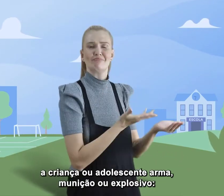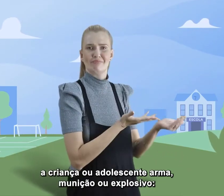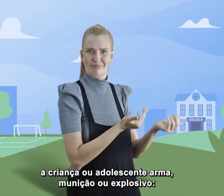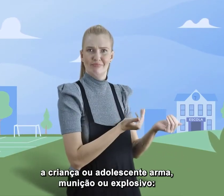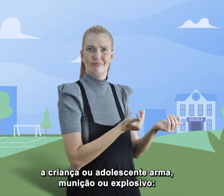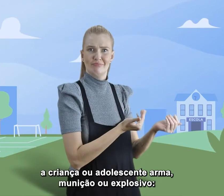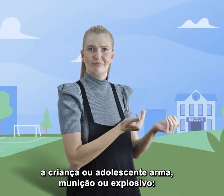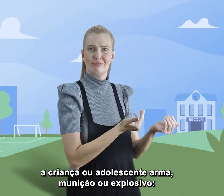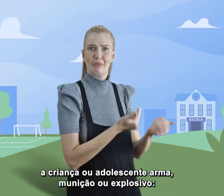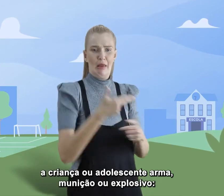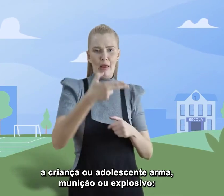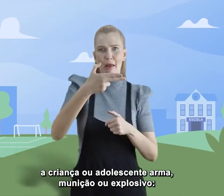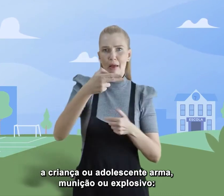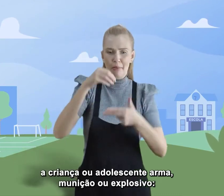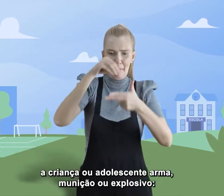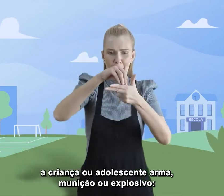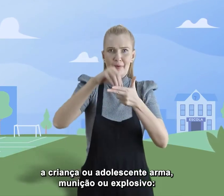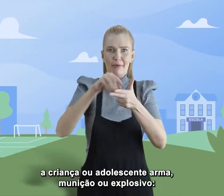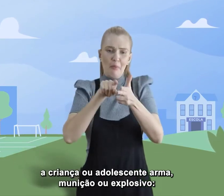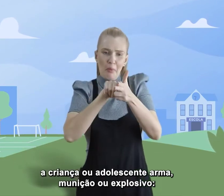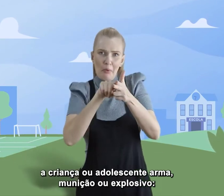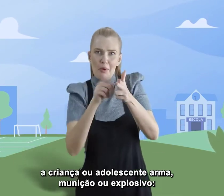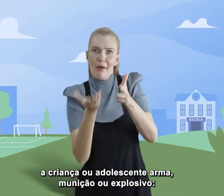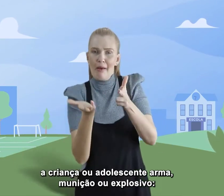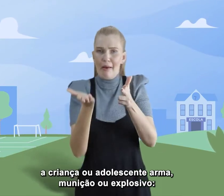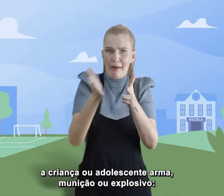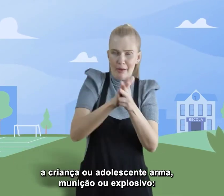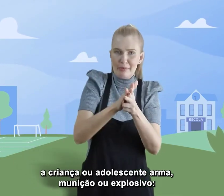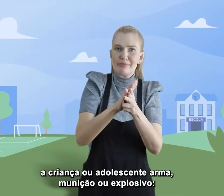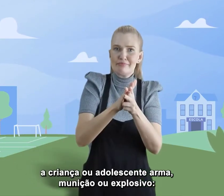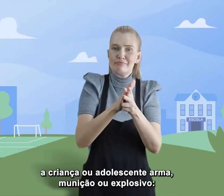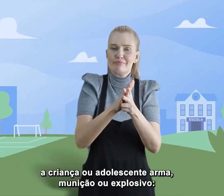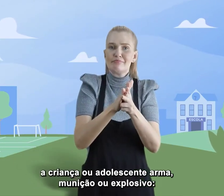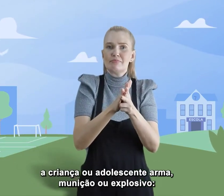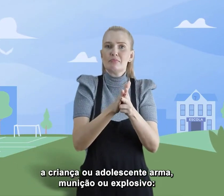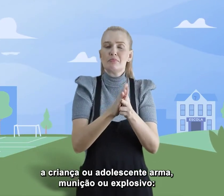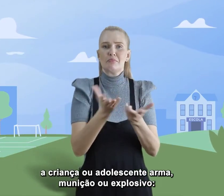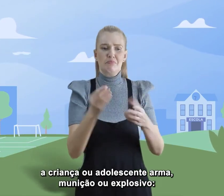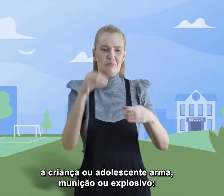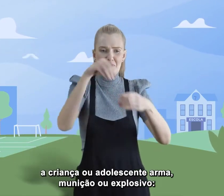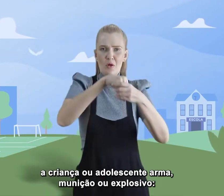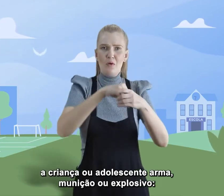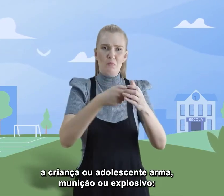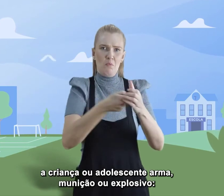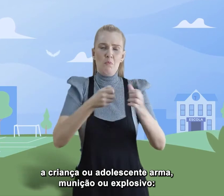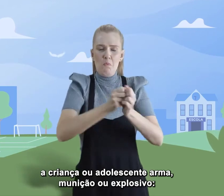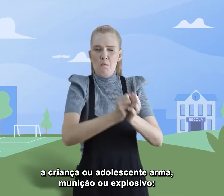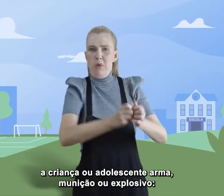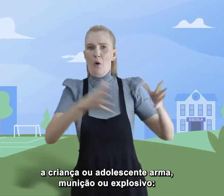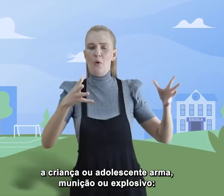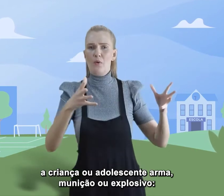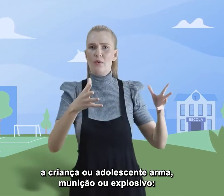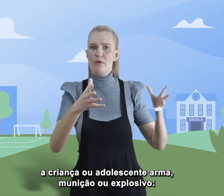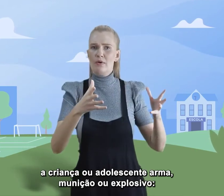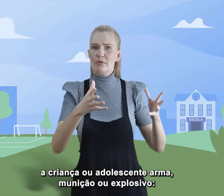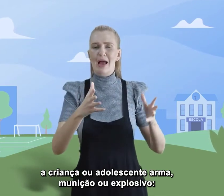ou adolescente, arma, munição ou explosivo.